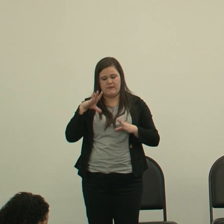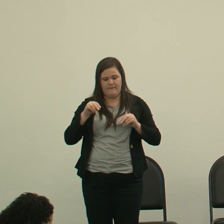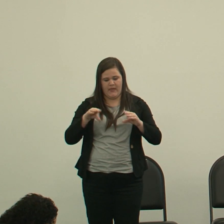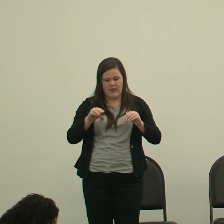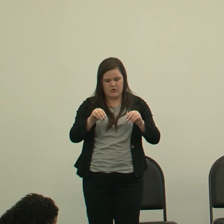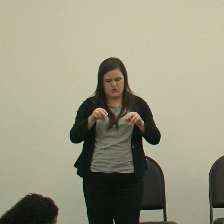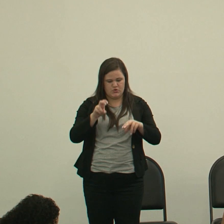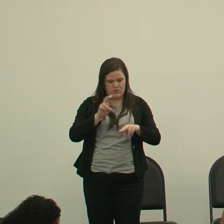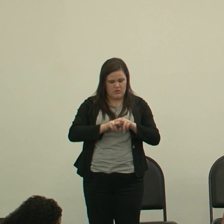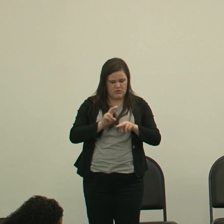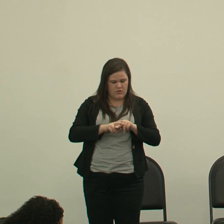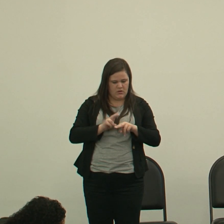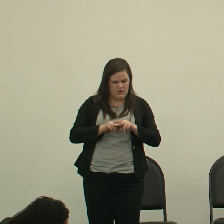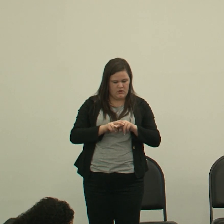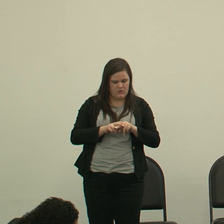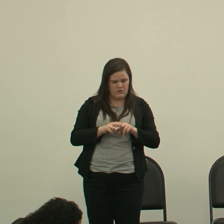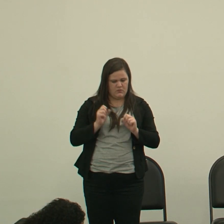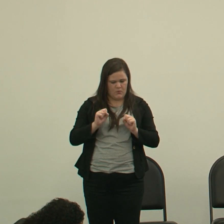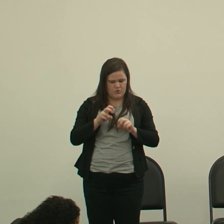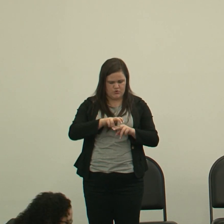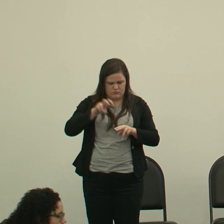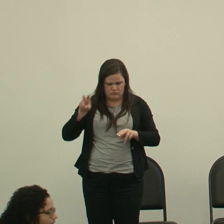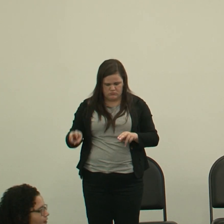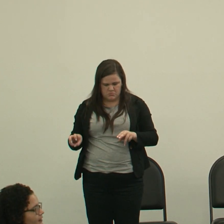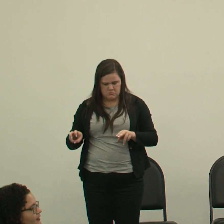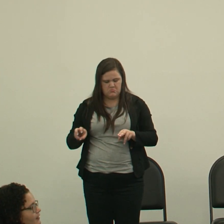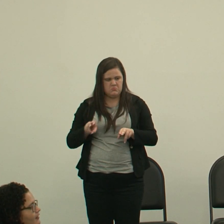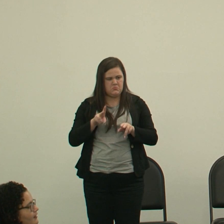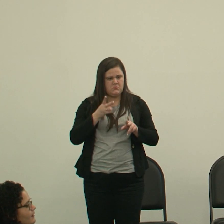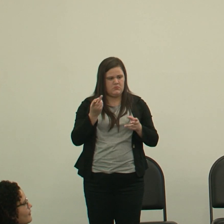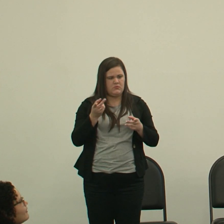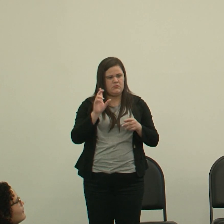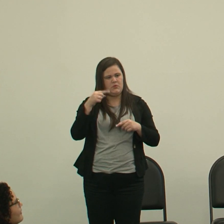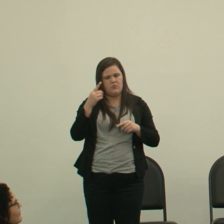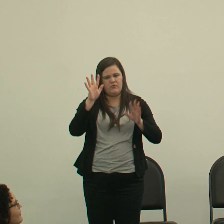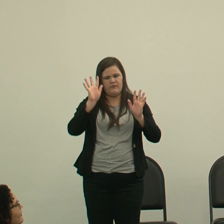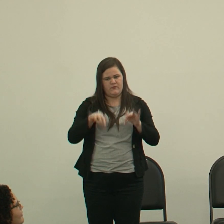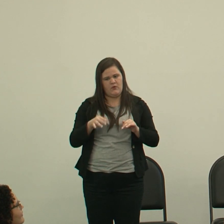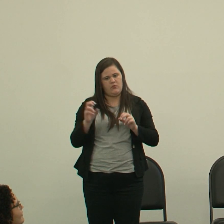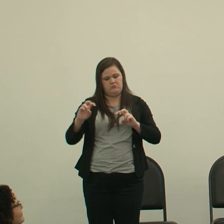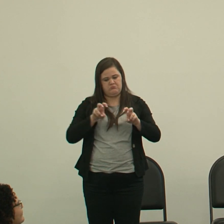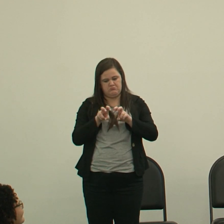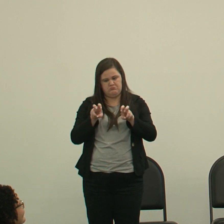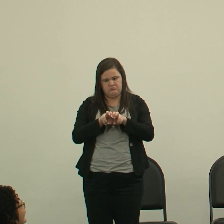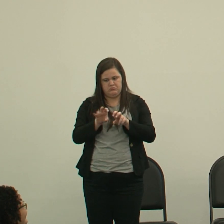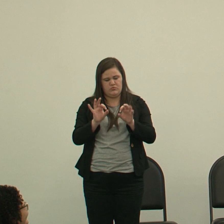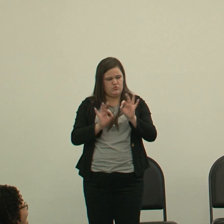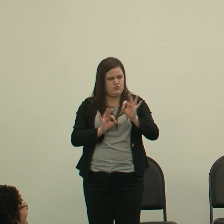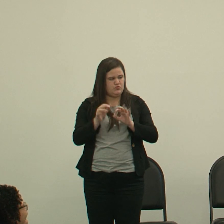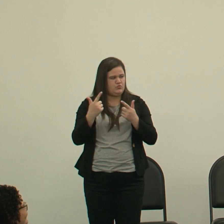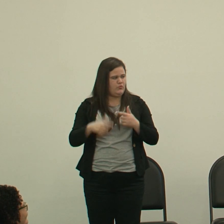tenham dito para a gente que eles podem tirar, mas desde que no final possa recolocar.